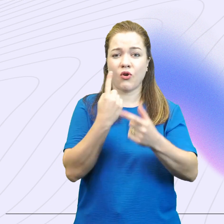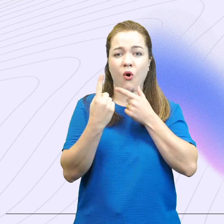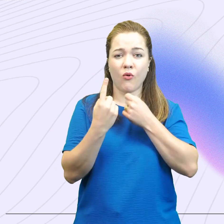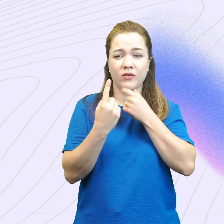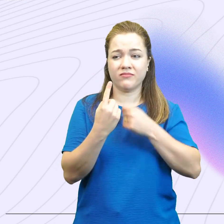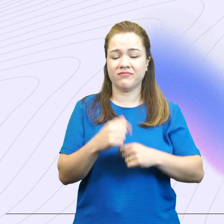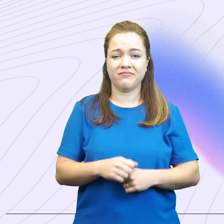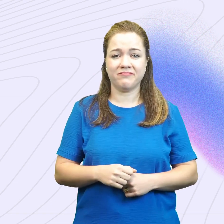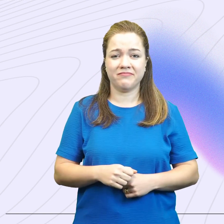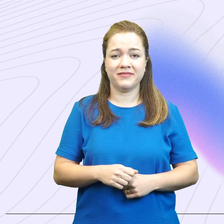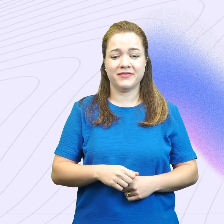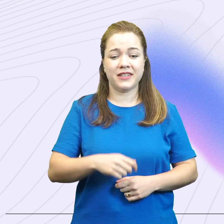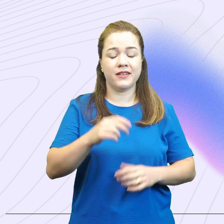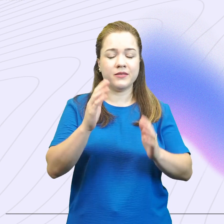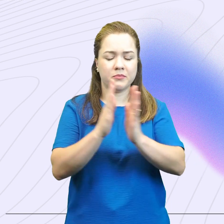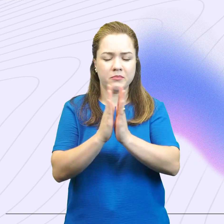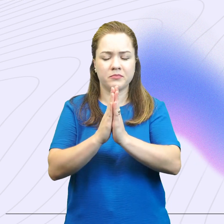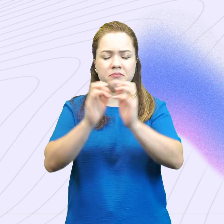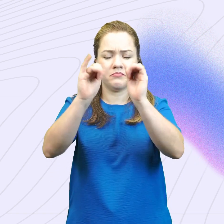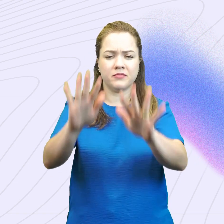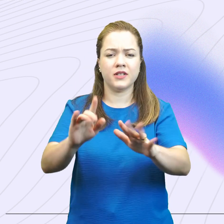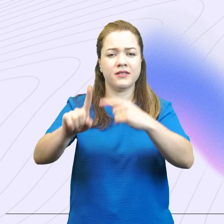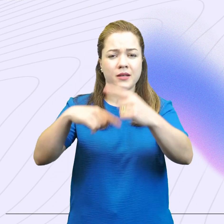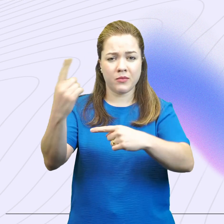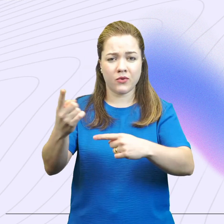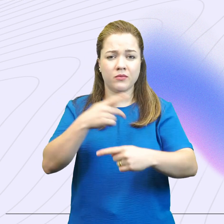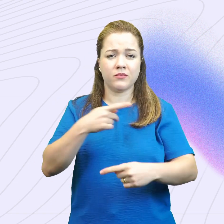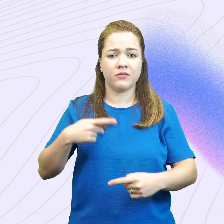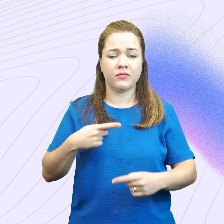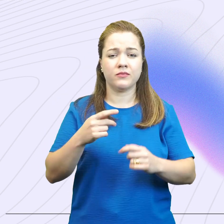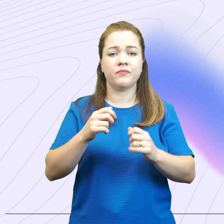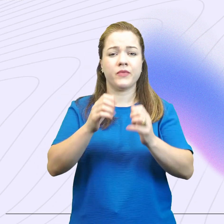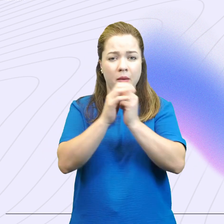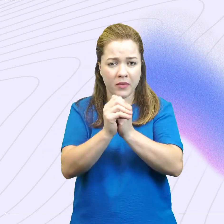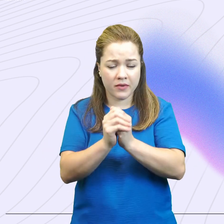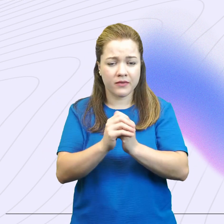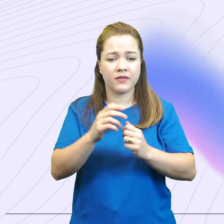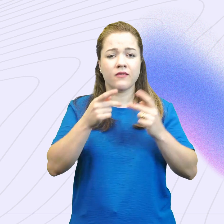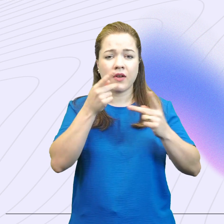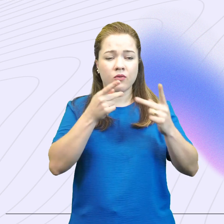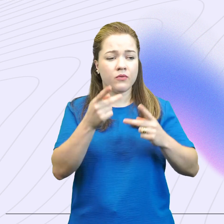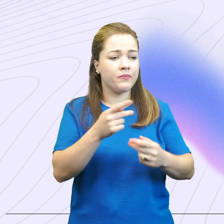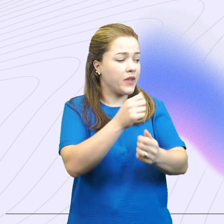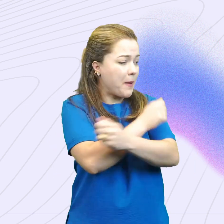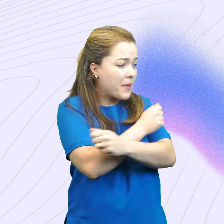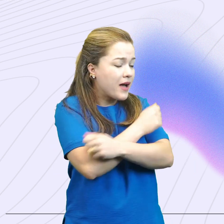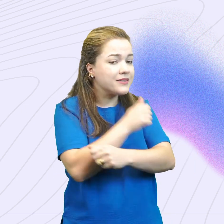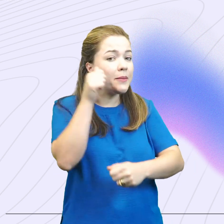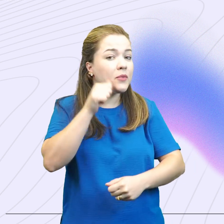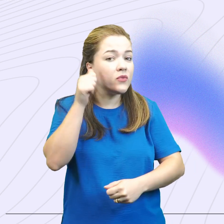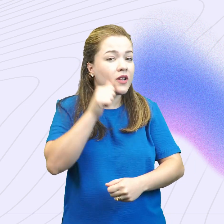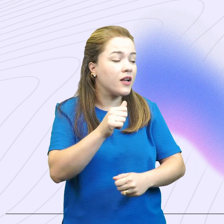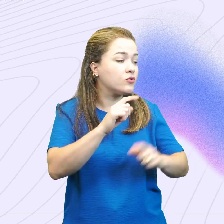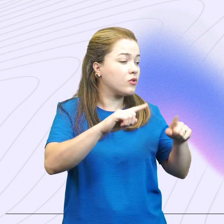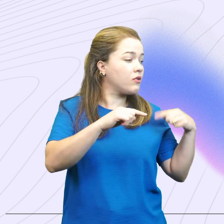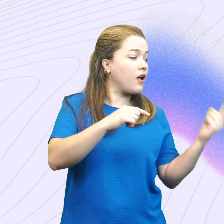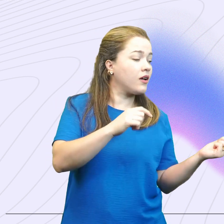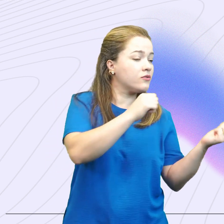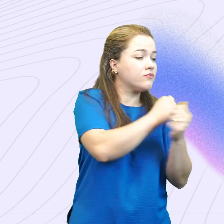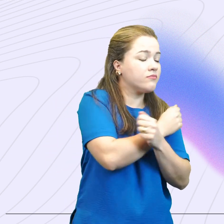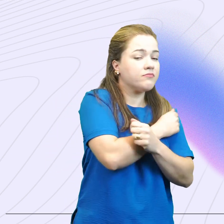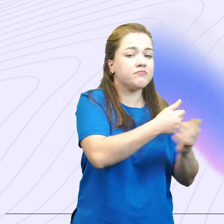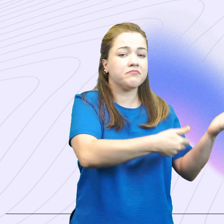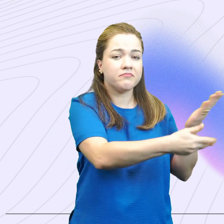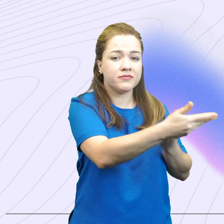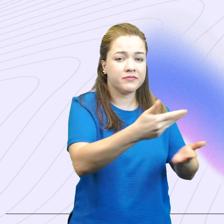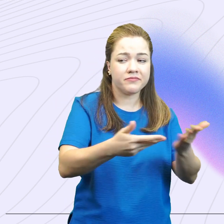irmãos, irmãs, abraça a irmã que está aí do seu lado. E eu falei, deve estar falando errado, né? Mas tá bom. Aí quando eu abri o olho, assim,